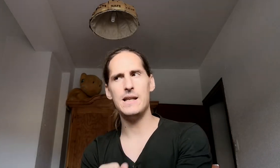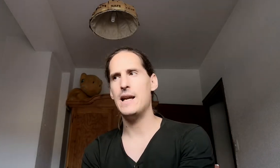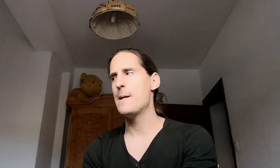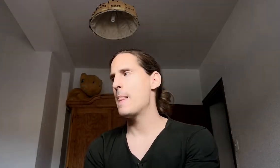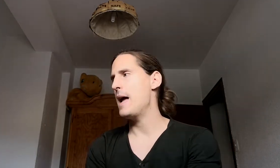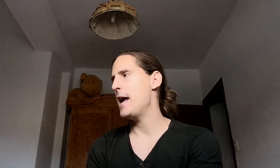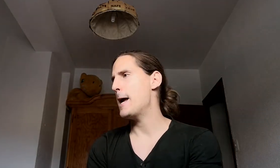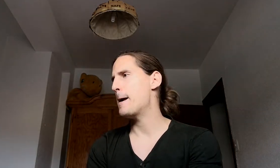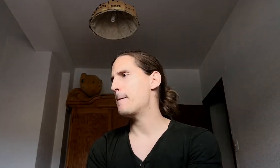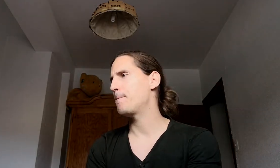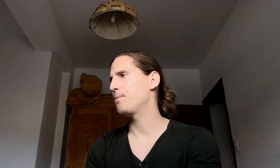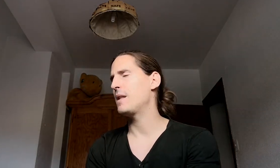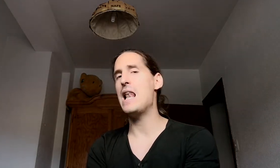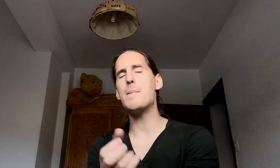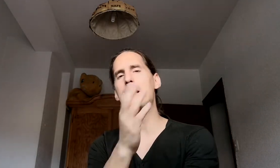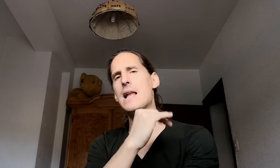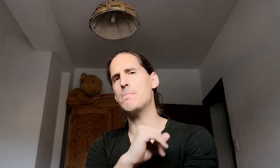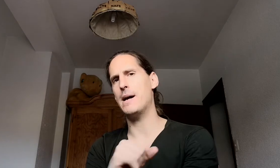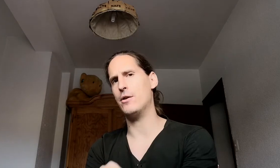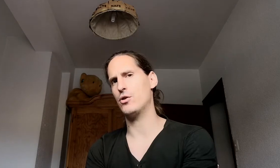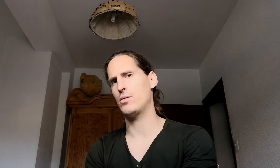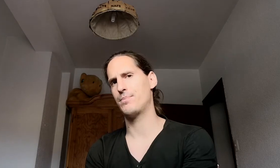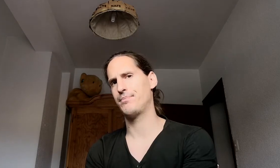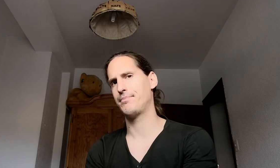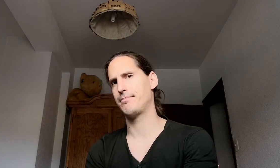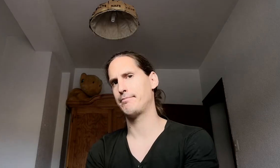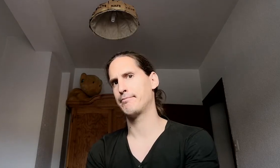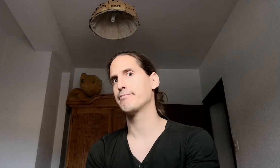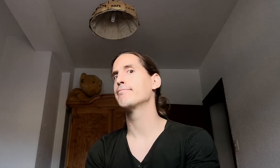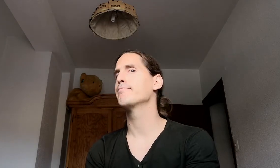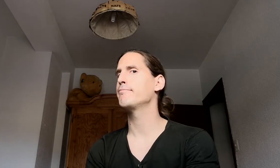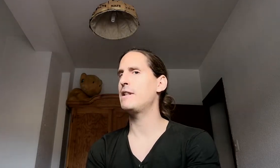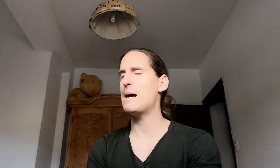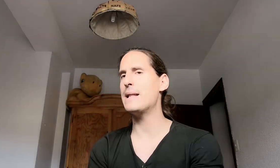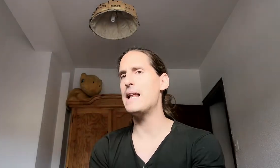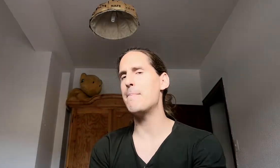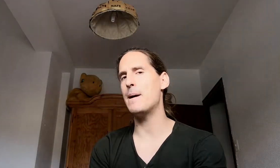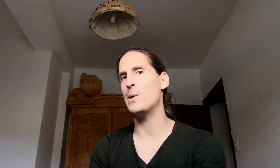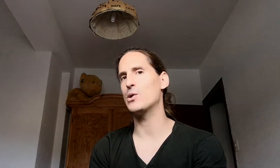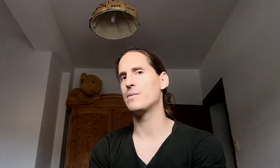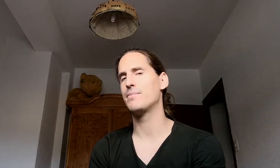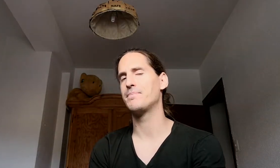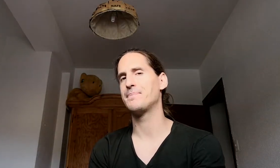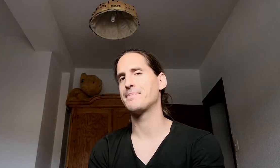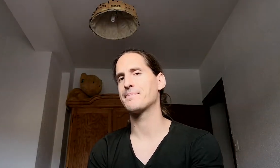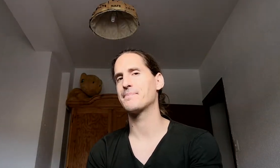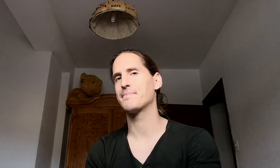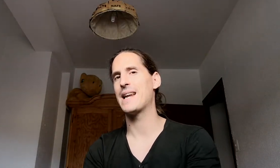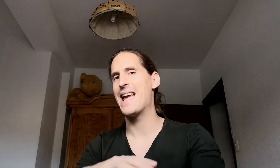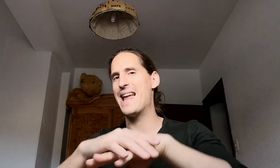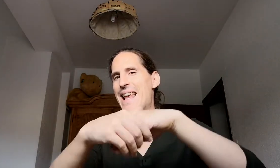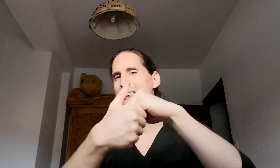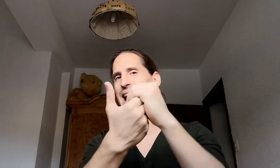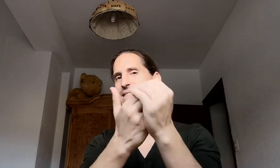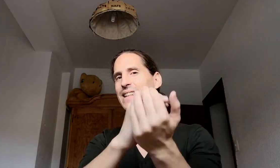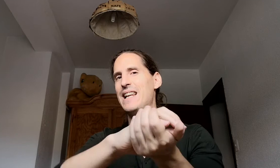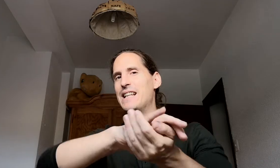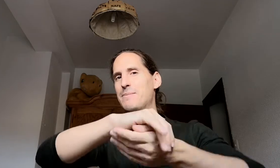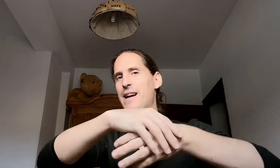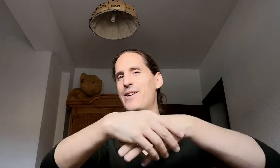entiende? Lávate las manos. Lávate las manos. Lávate las